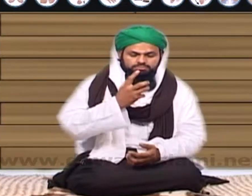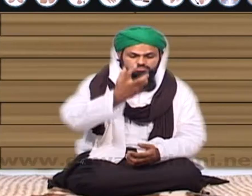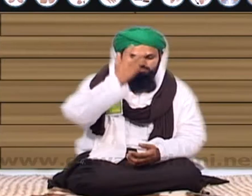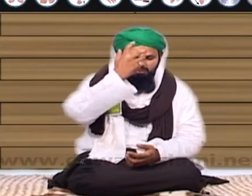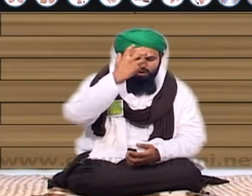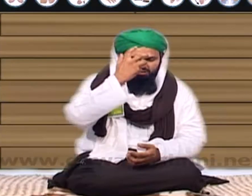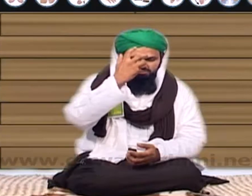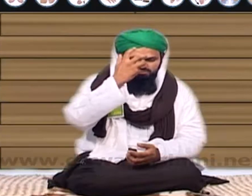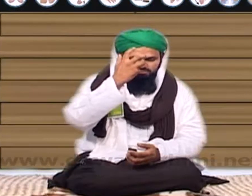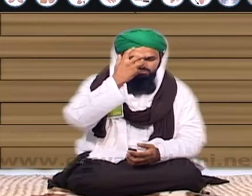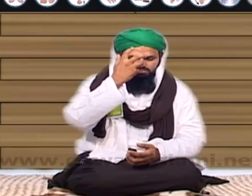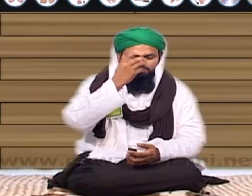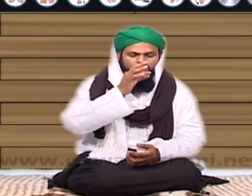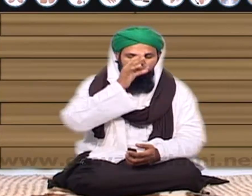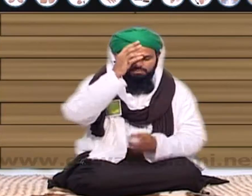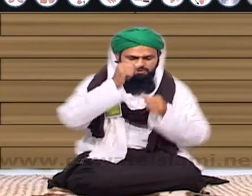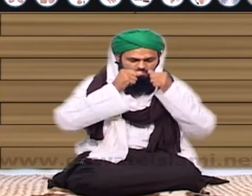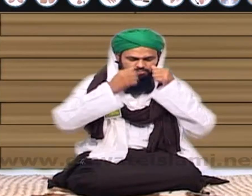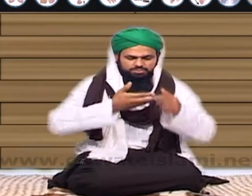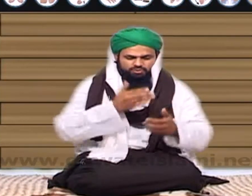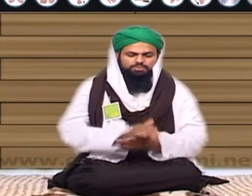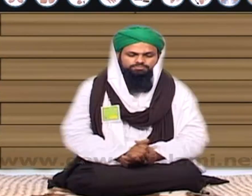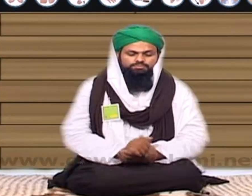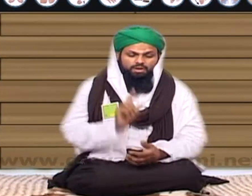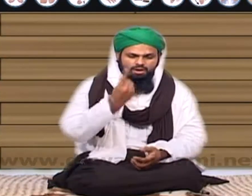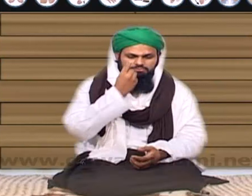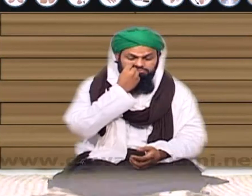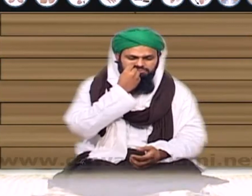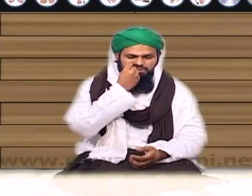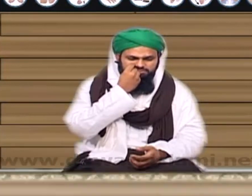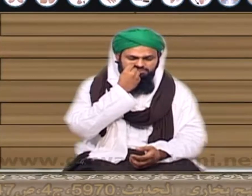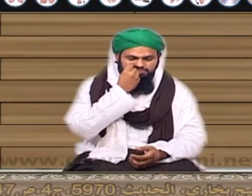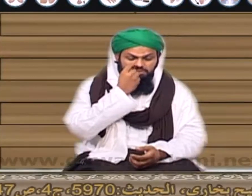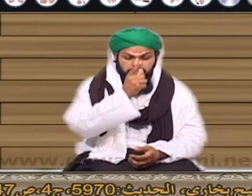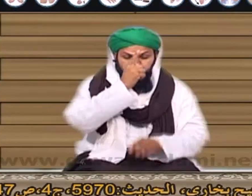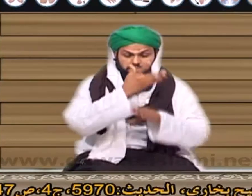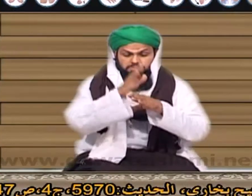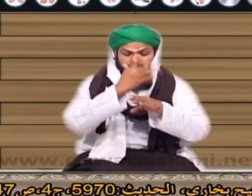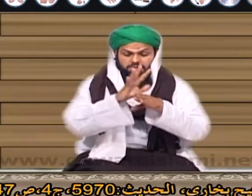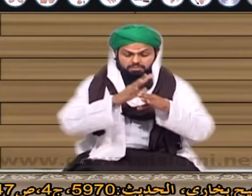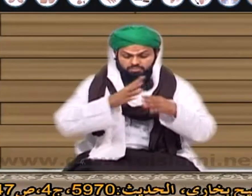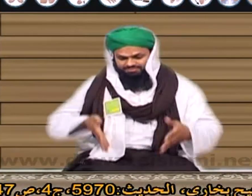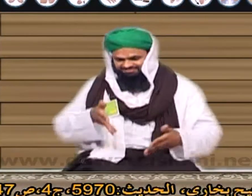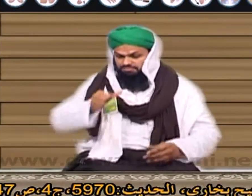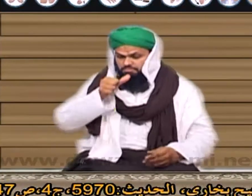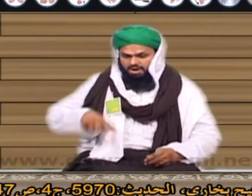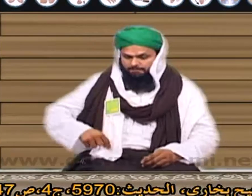جن کے بارے میں فرمایا، جیسے ایک شخص کے بارے میں حدیث میں آیا کہ ایک شخص تکبر سے اپنا تہبند گھسیٹ رہا